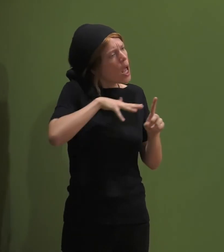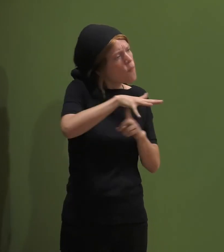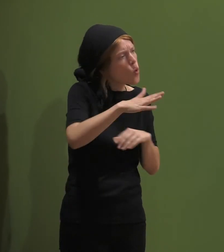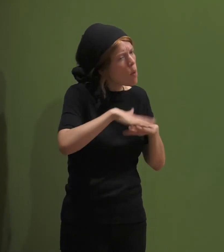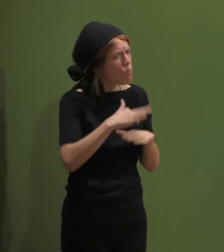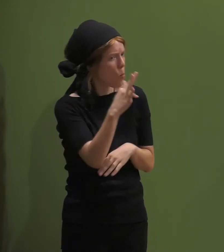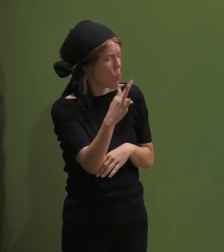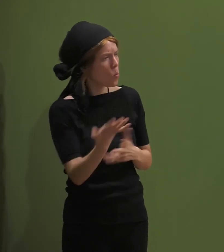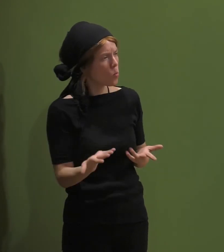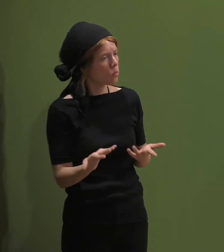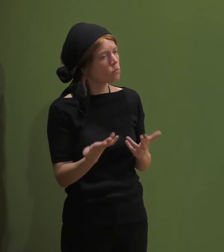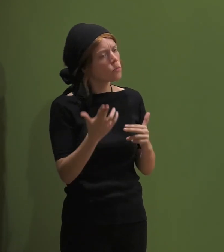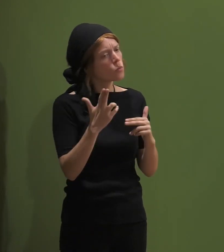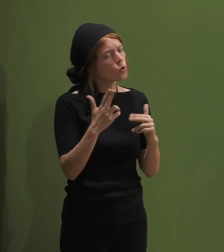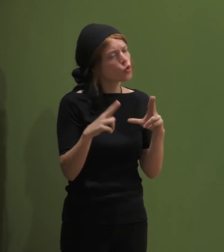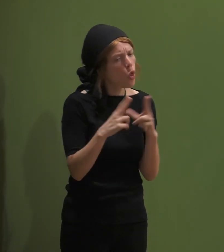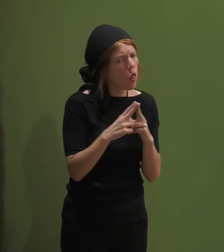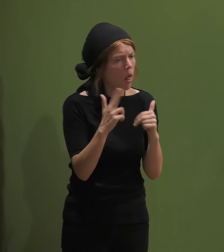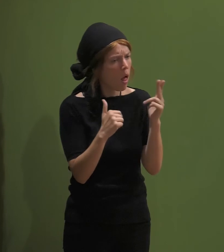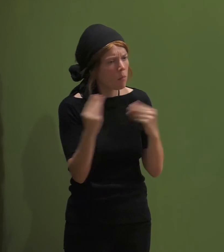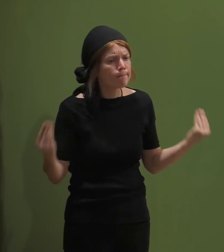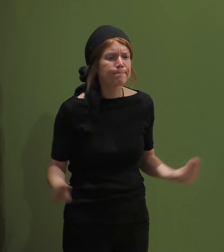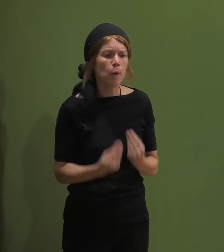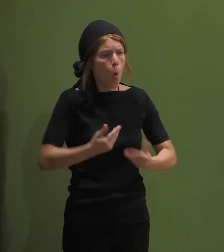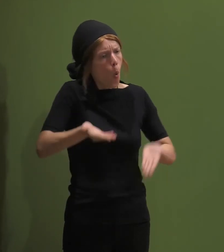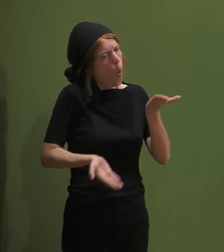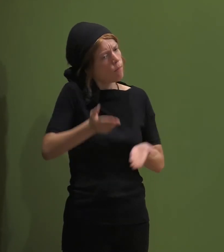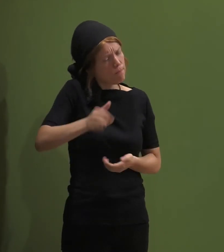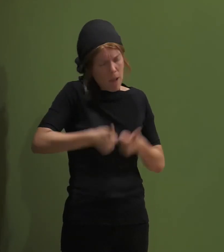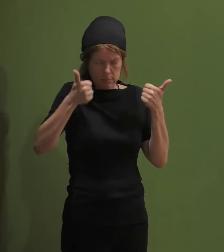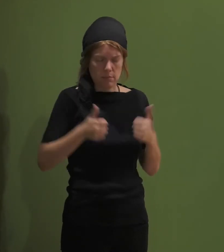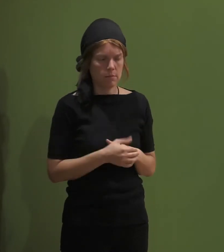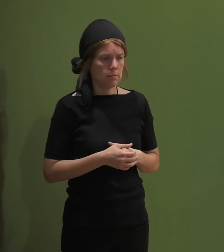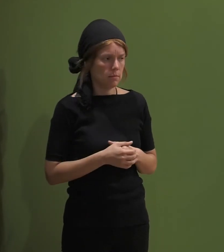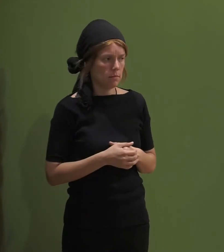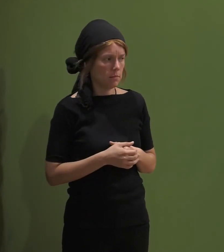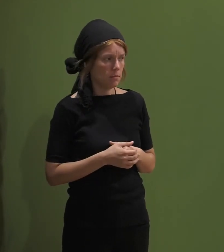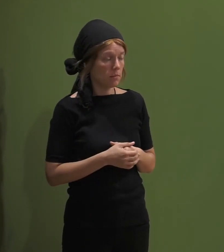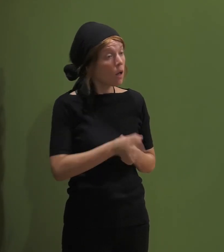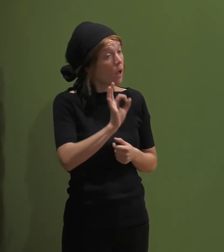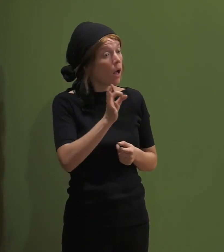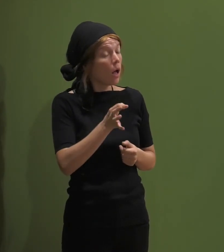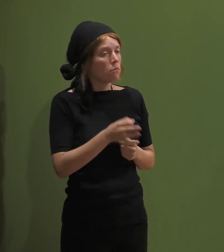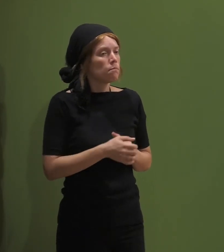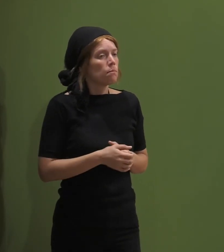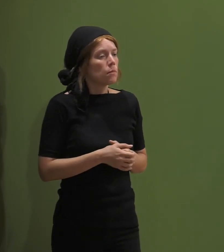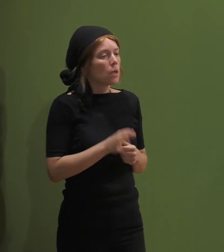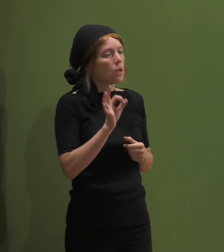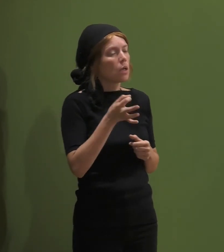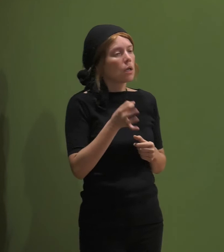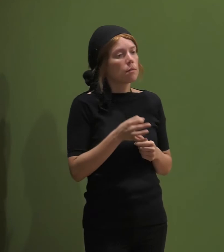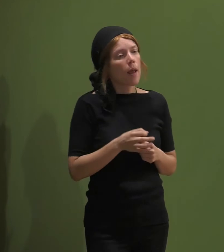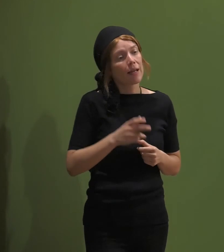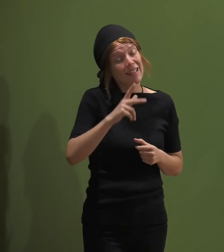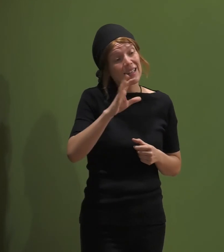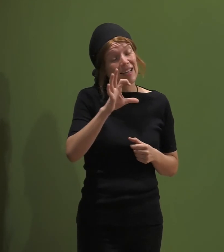bien en construir una sociedad mejor y más justa a nuestro alrededor. Es verdad que Harvard o